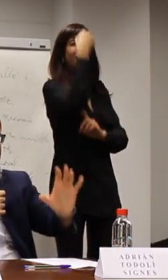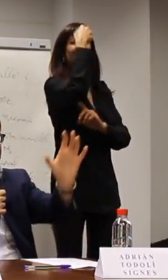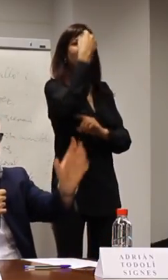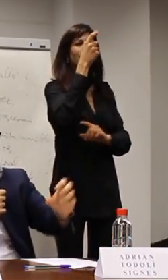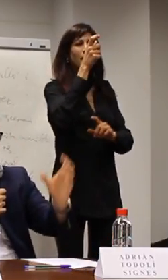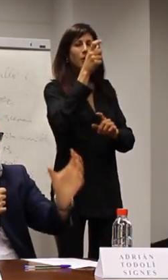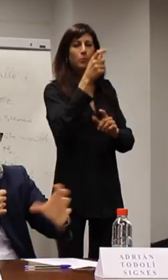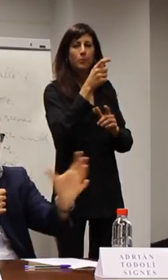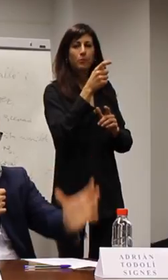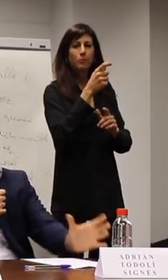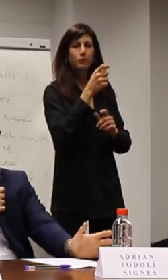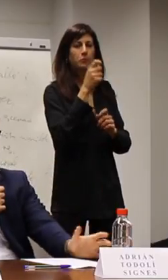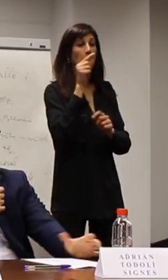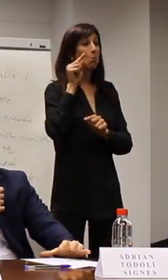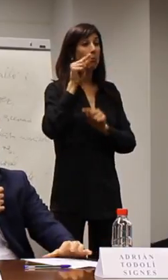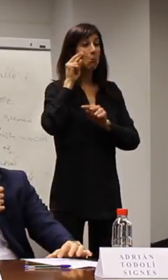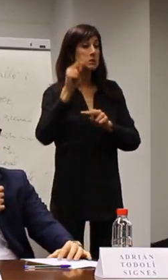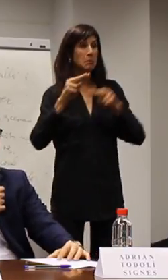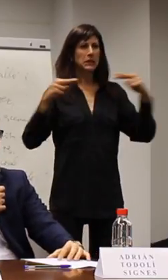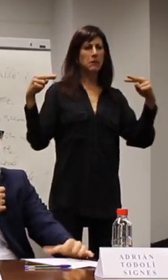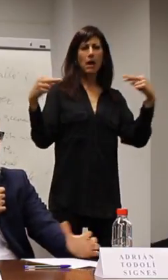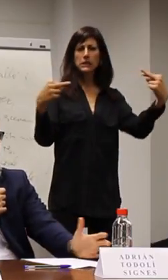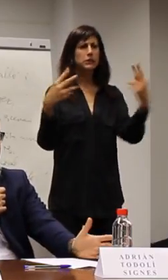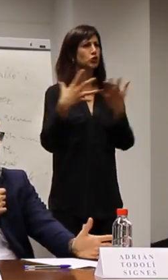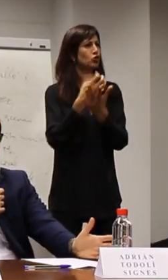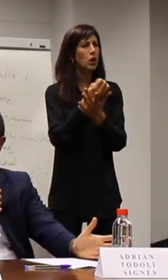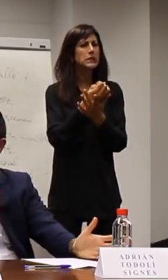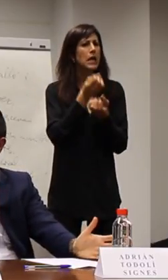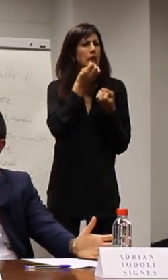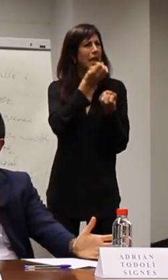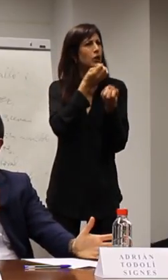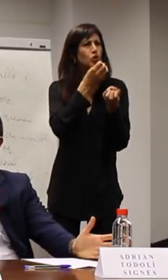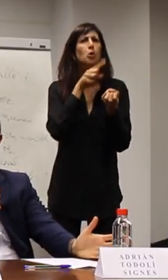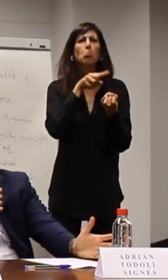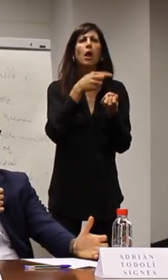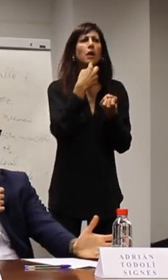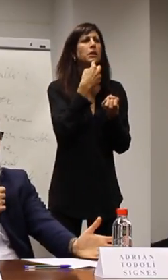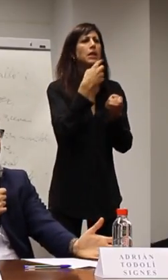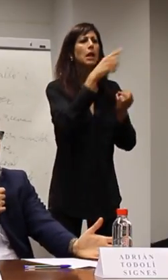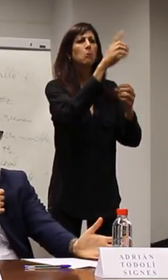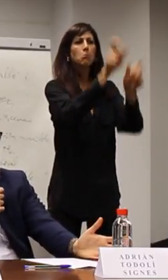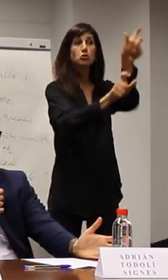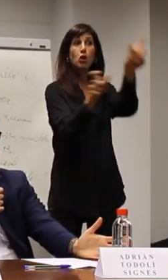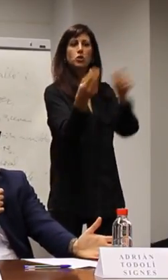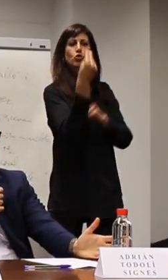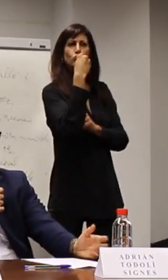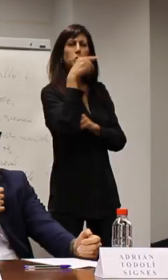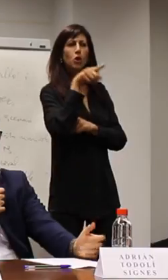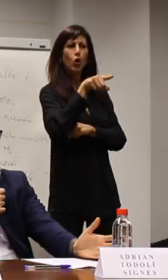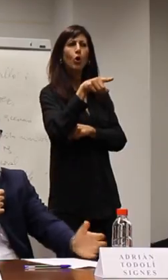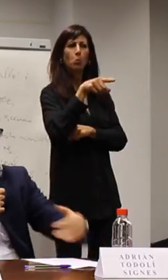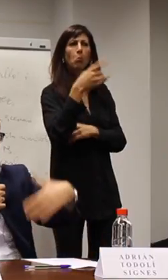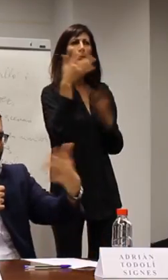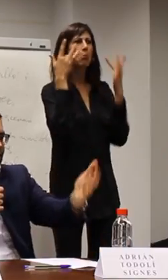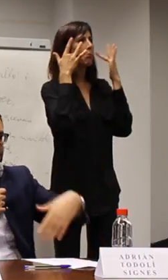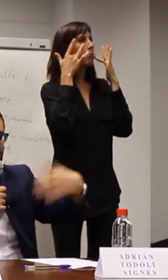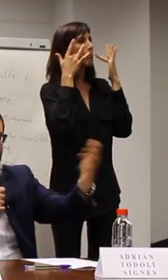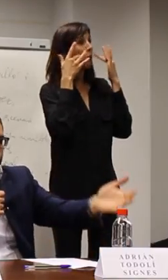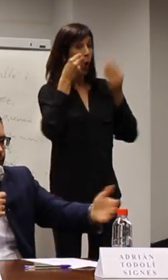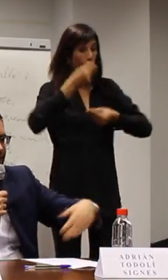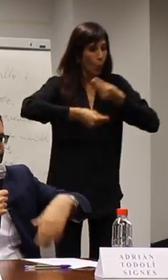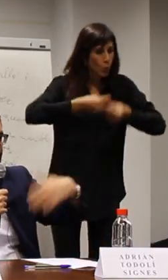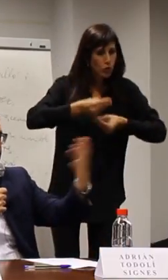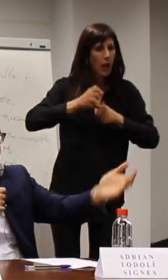las perspectivas, los datos yo creo que siempre son importantes. Es que normalmente los consumidores están muy contentos cuando utilizan la economía colaborativa o cuando utilizan